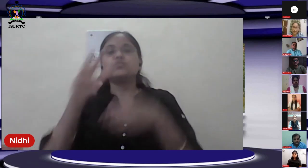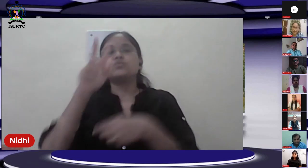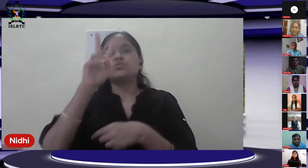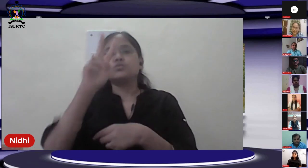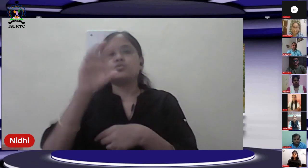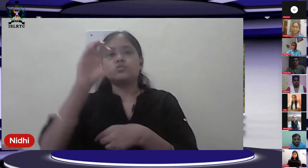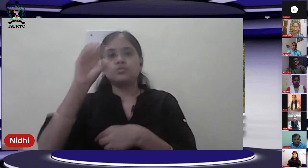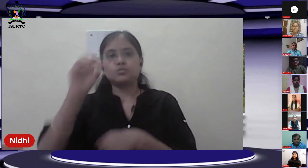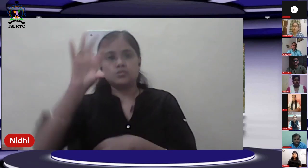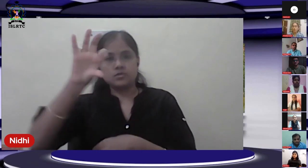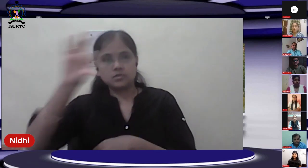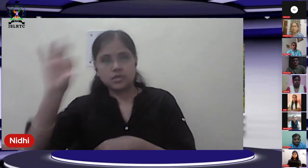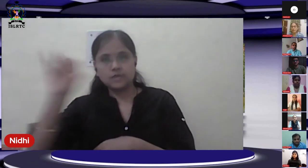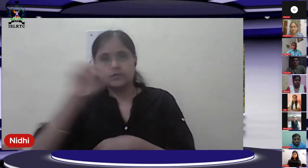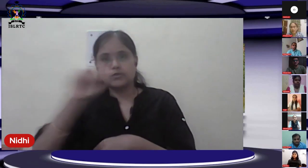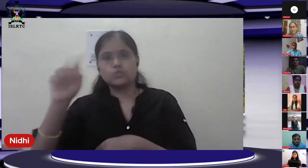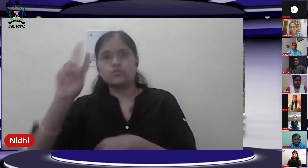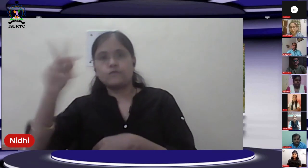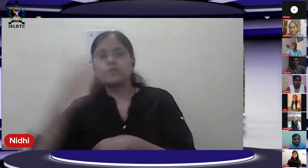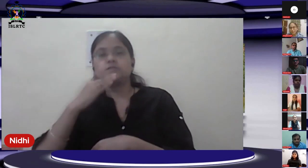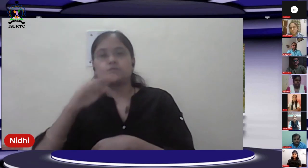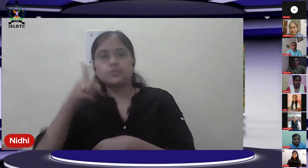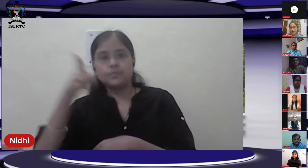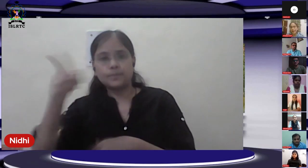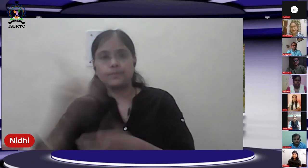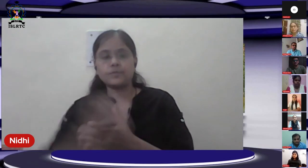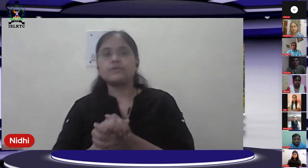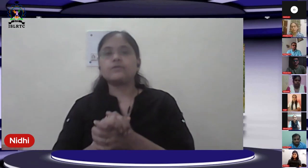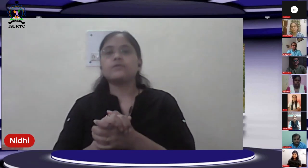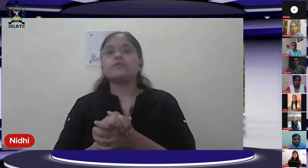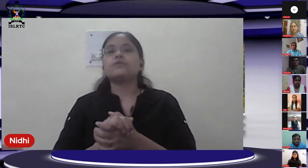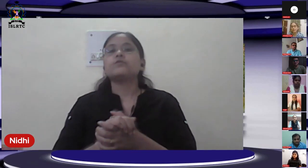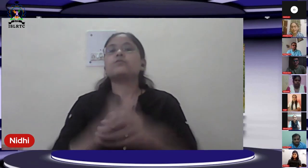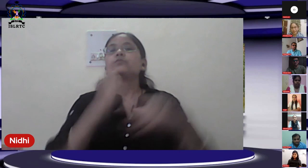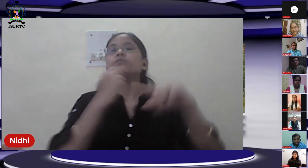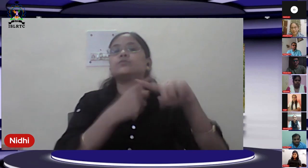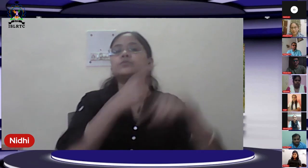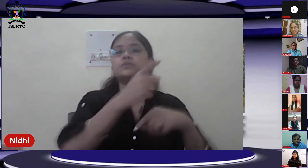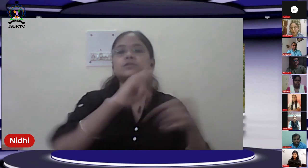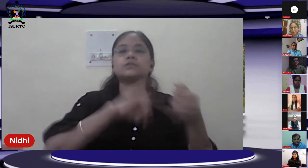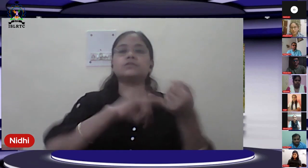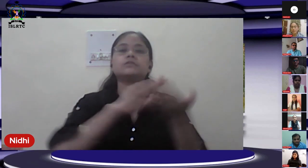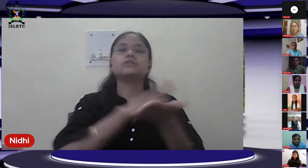स्टूडेंट हैं, और उसके साथ ही शिवम गोयल हैं, शिवम गोयल DTISL बैच